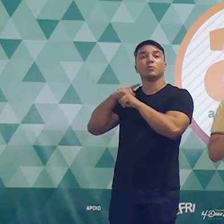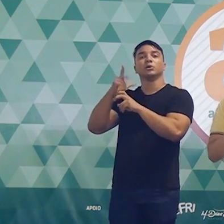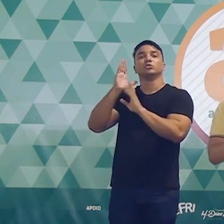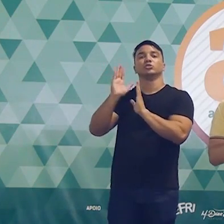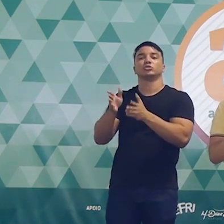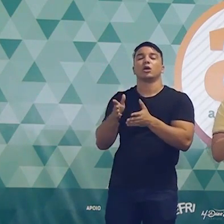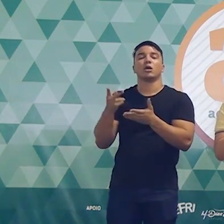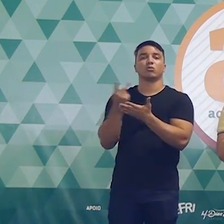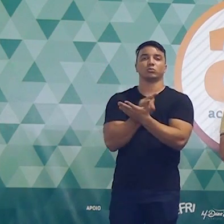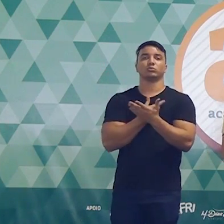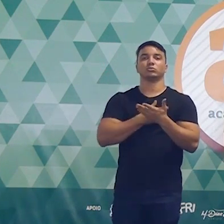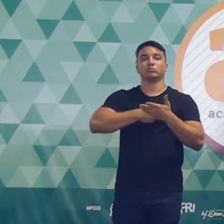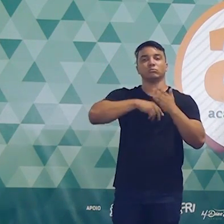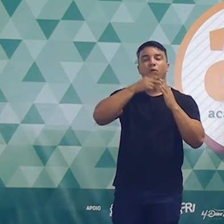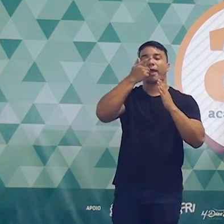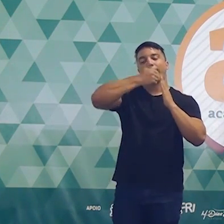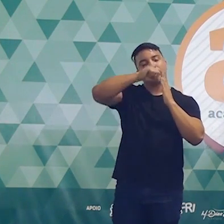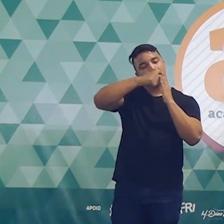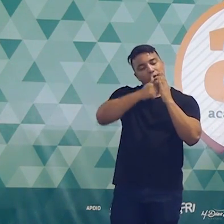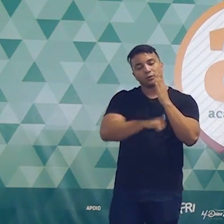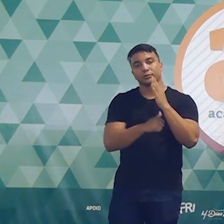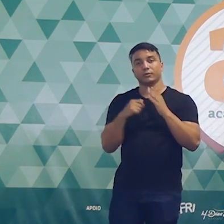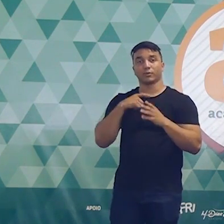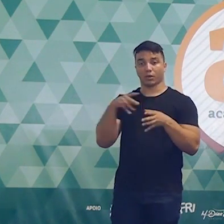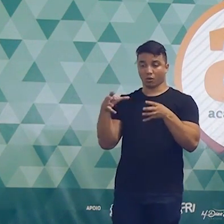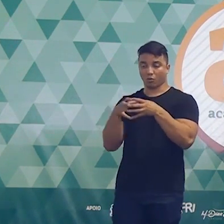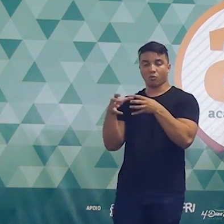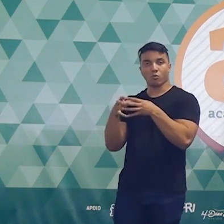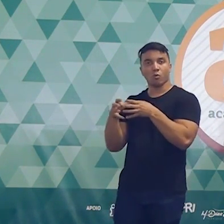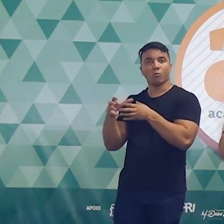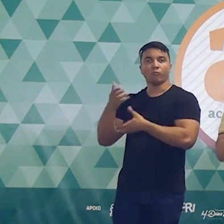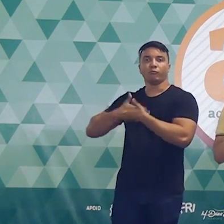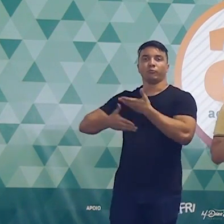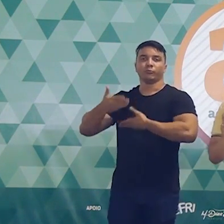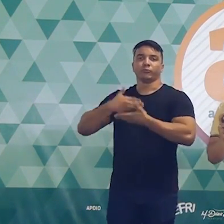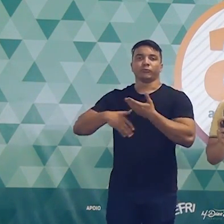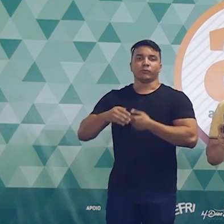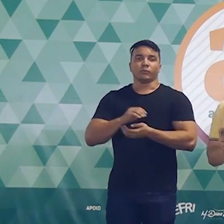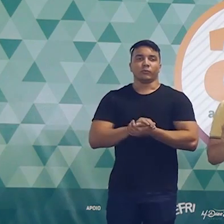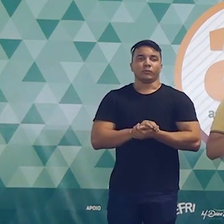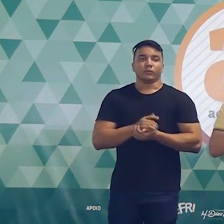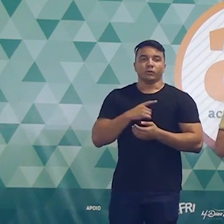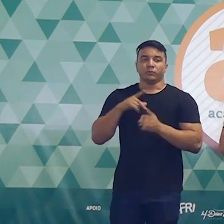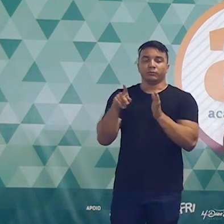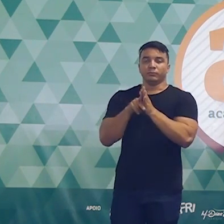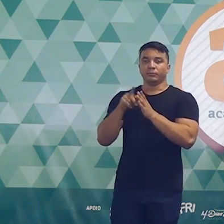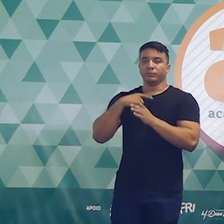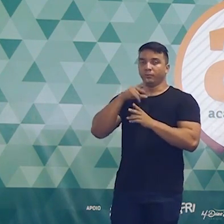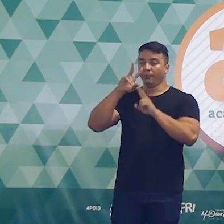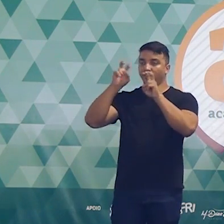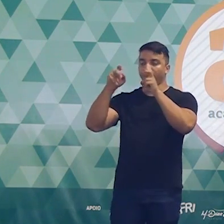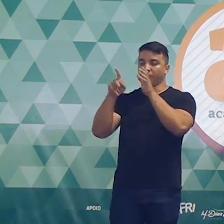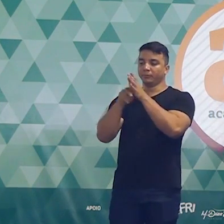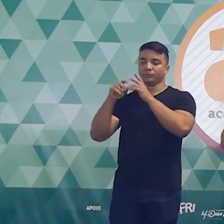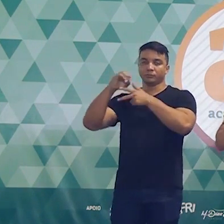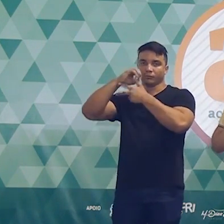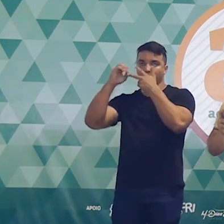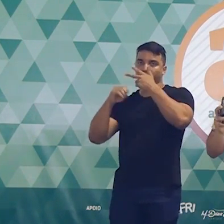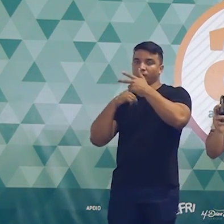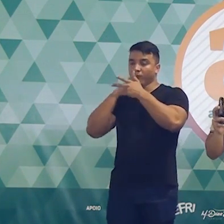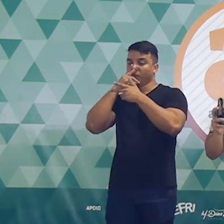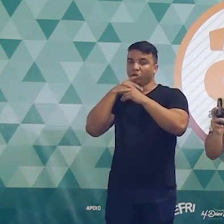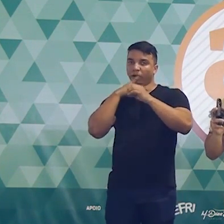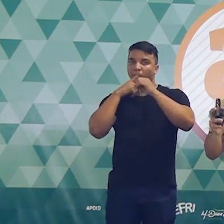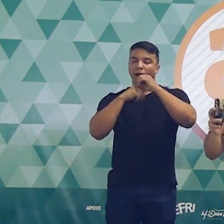amplos critérios, entende? Existe uma equipe envolvida nisso. Ninguém colocaria um tema no Enem que impedisse